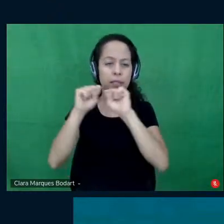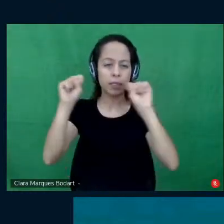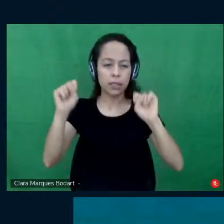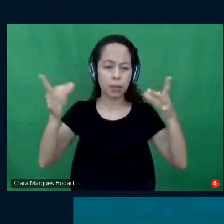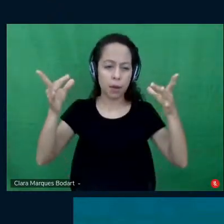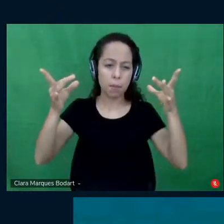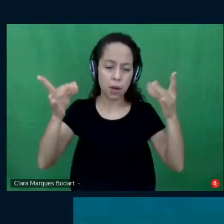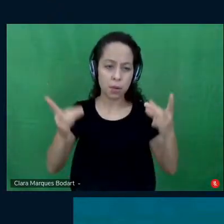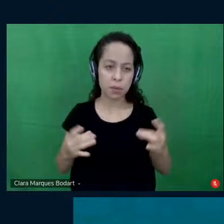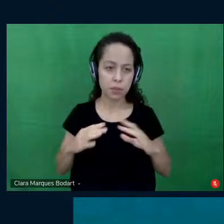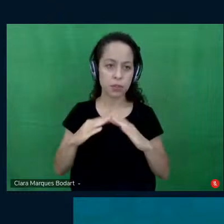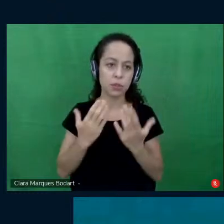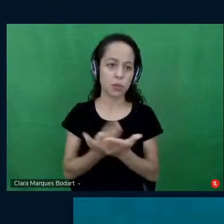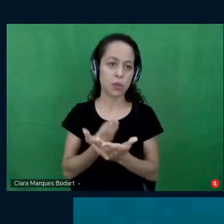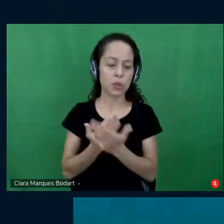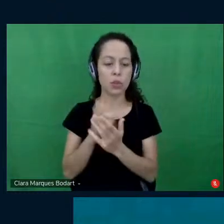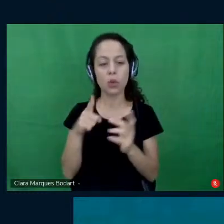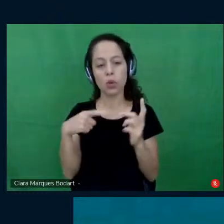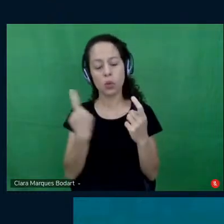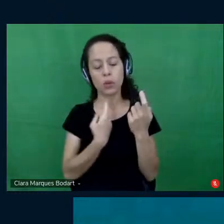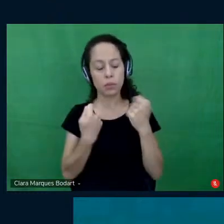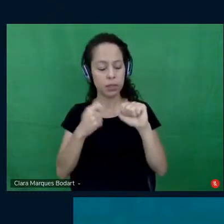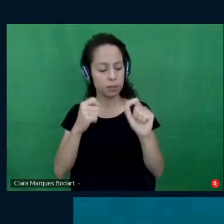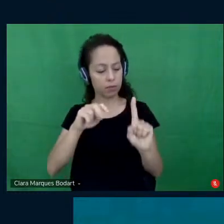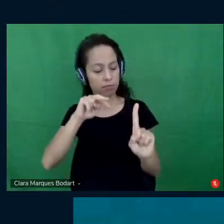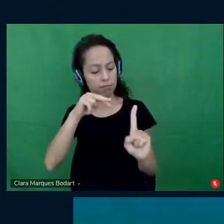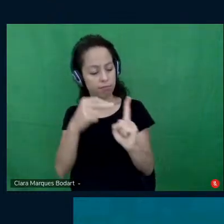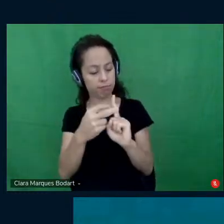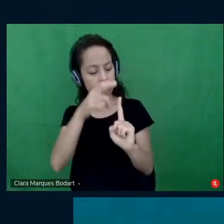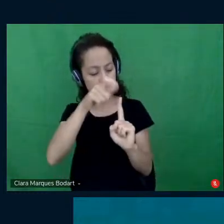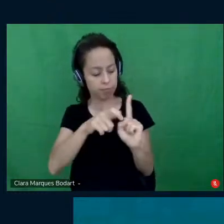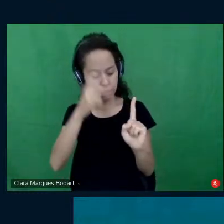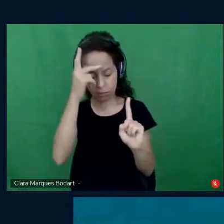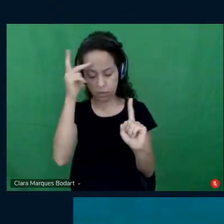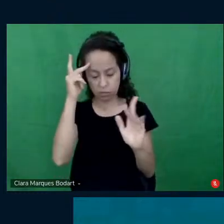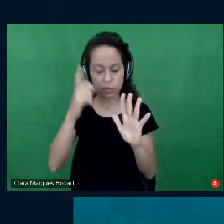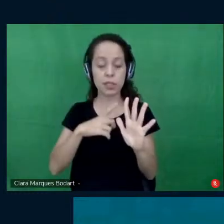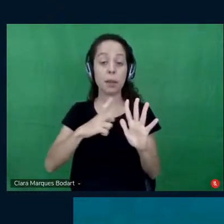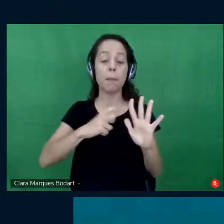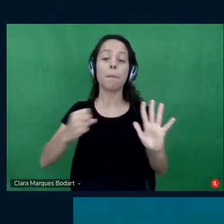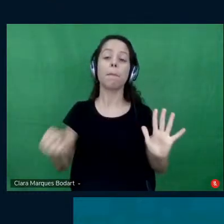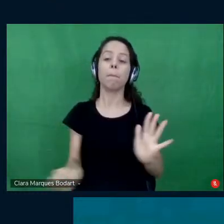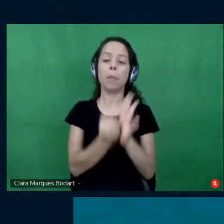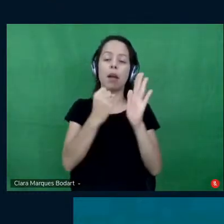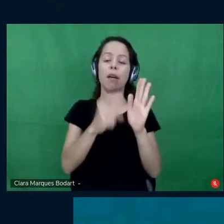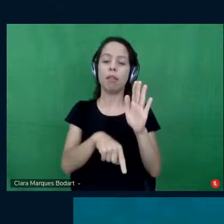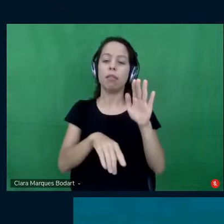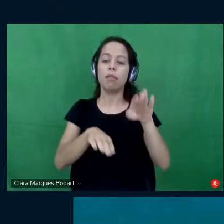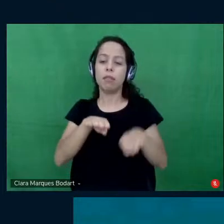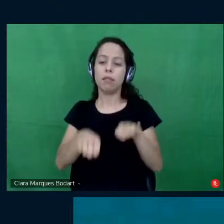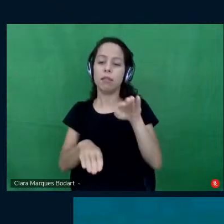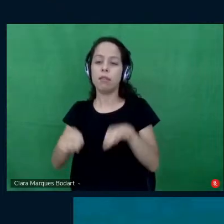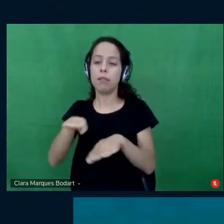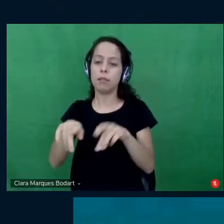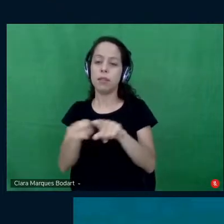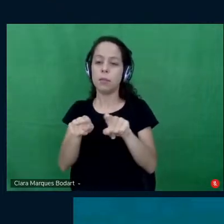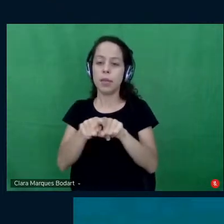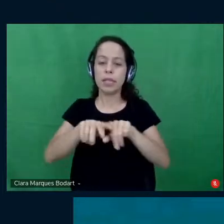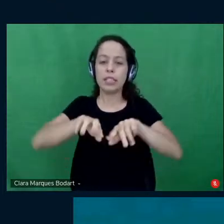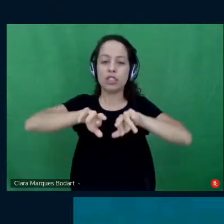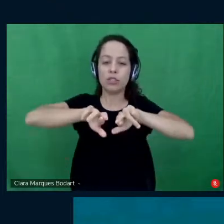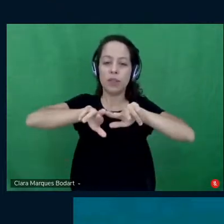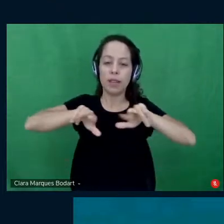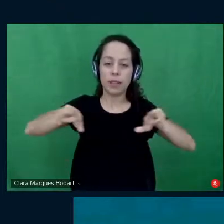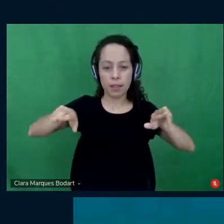para esses sujeitos como sendo sujeitos marcados tanto pelas desigualdades quanto pela diversidade nos seus mais